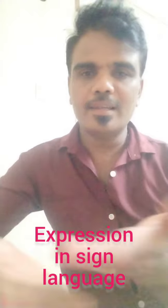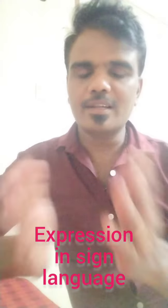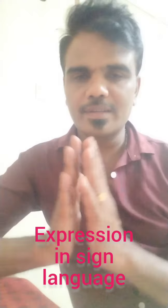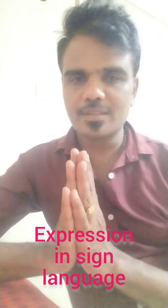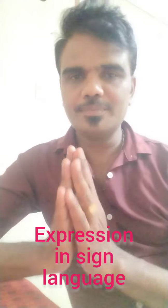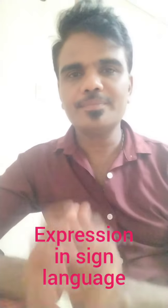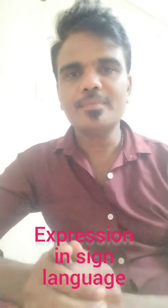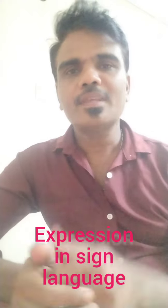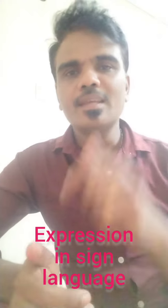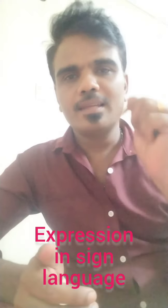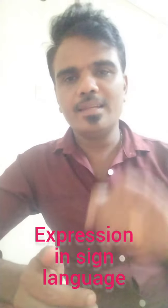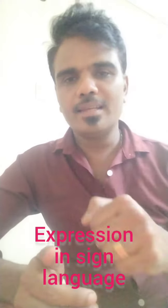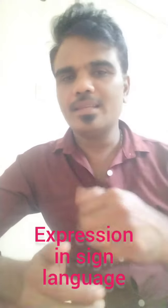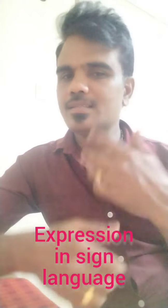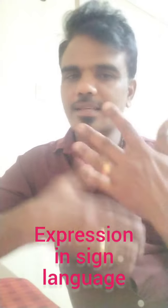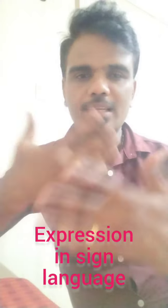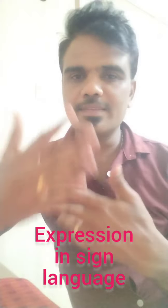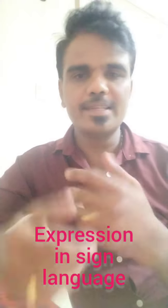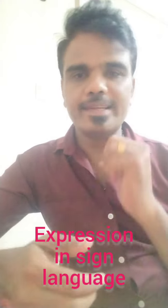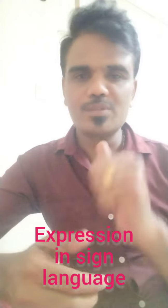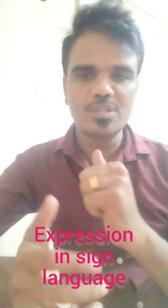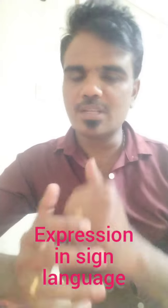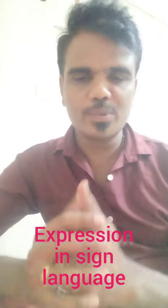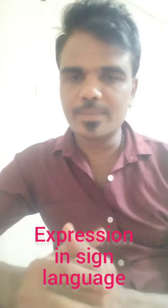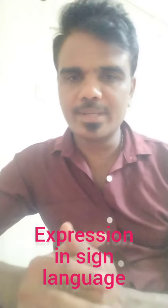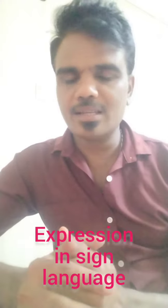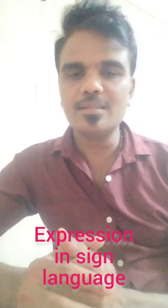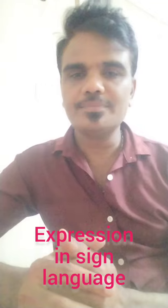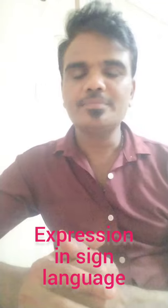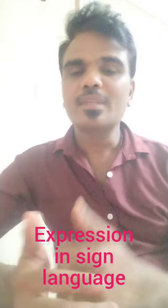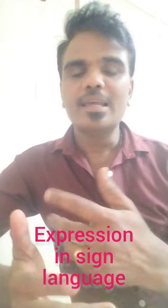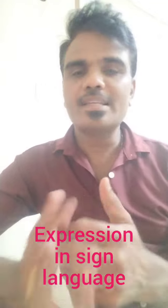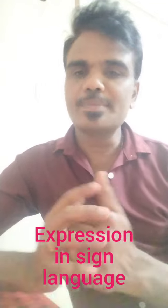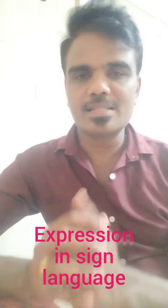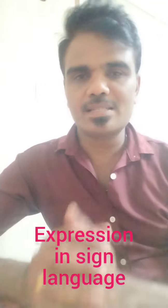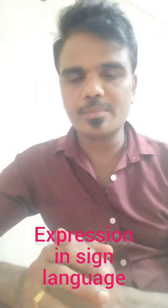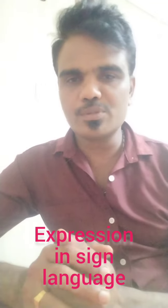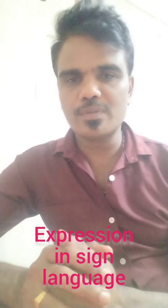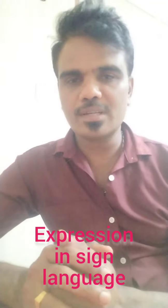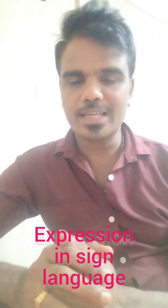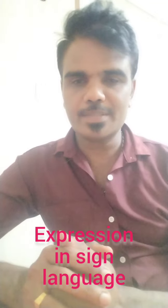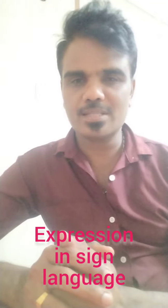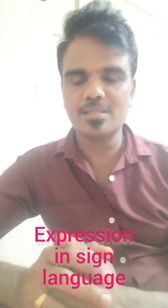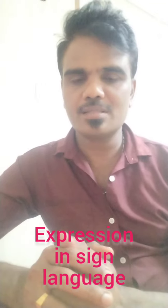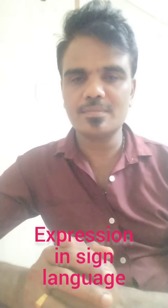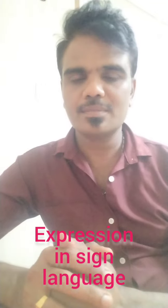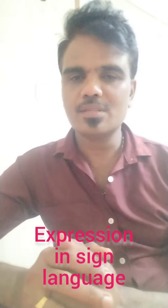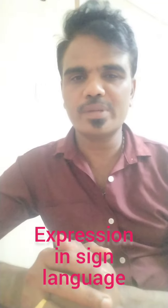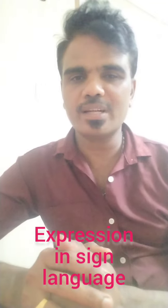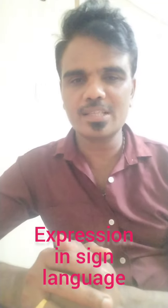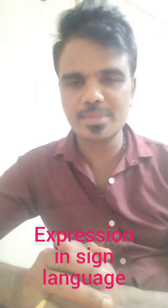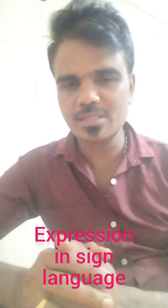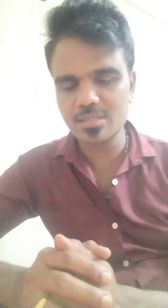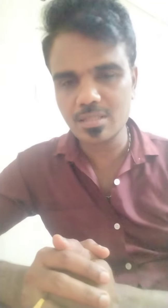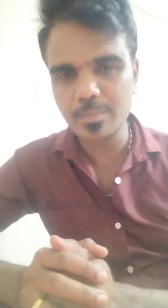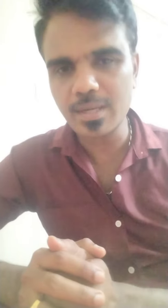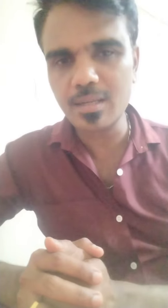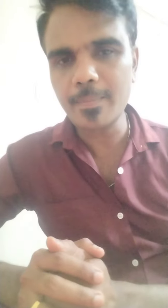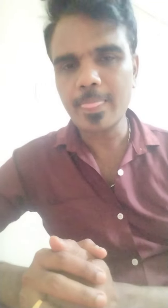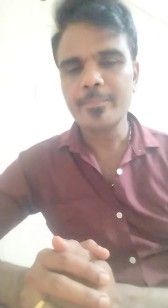எல்லாருக்கும் வணக்கம். இன்றைக்கி சைன் லாங்குவேஜில் என்ன சொல்லித் தர போகிறேன் அப்படின்னா, எக்ஸ்ப்ரெஷன்ஸ் அப்படி சொல்லுவாங்க. எக்ஸ்ப்ரெஷன்ஸ். ஸோ என்னென்ன எக்ஸ்ப்ரெஷன்ஸ் இருக்குன்னு பார்க்கலாம்.